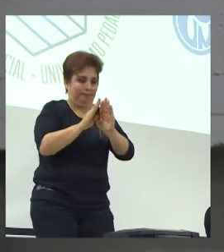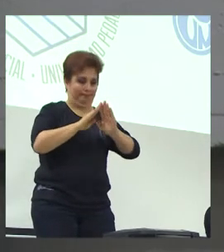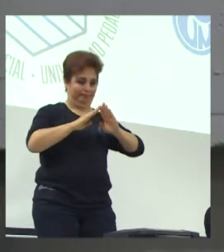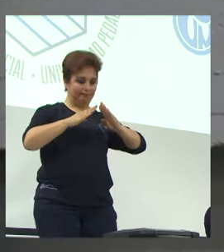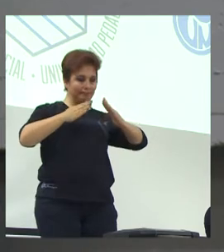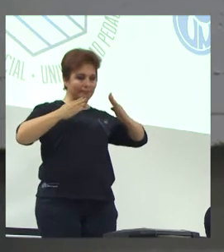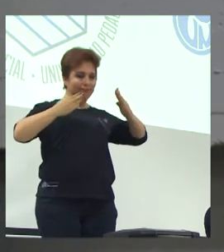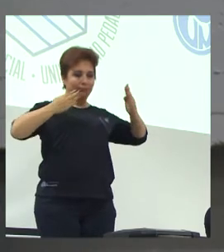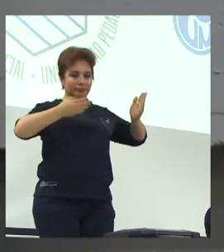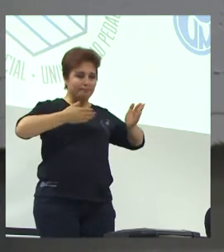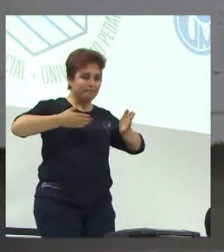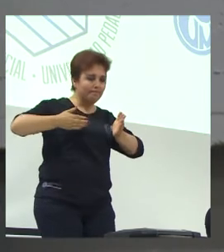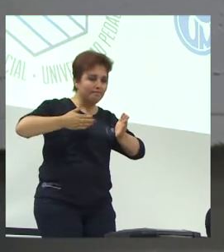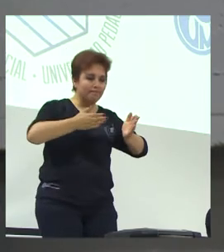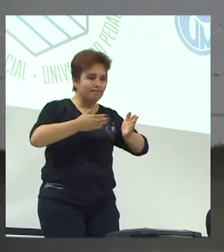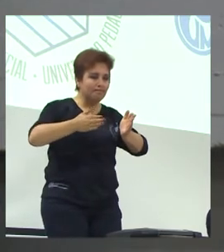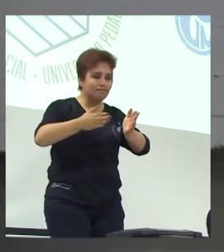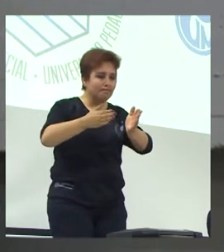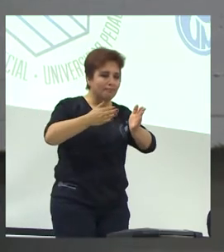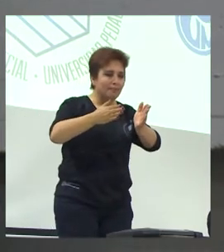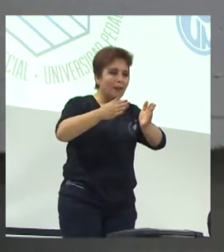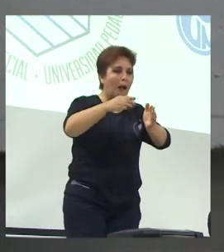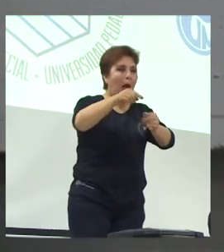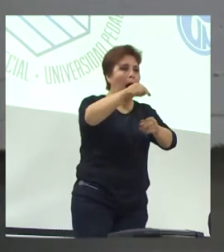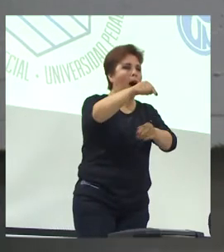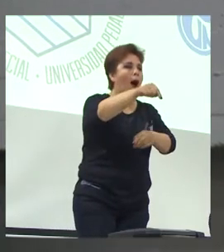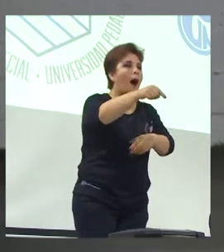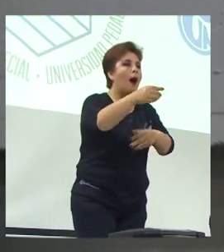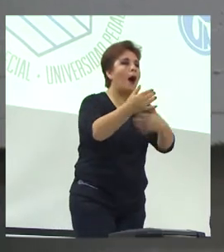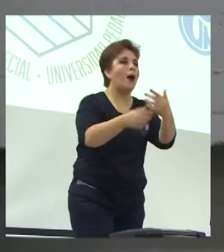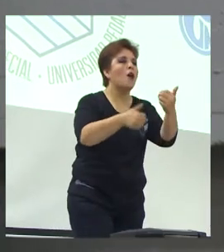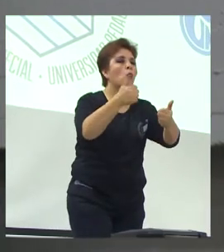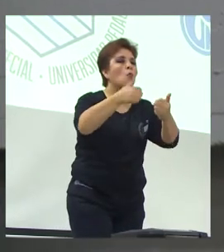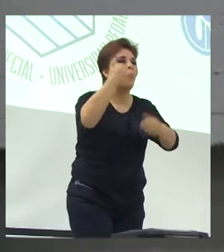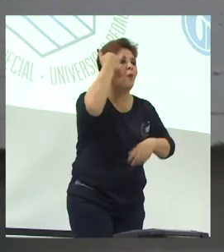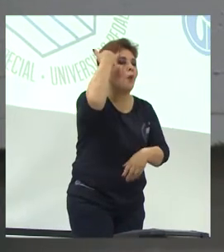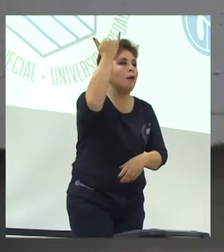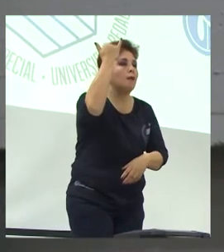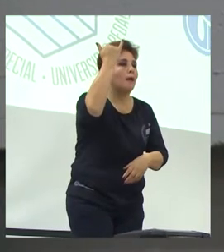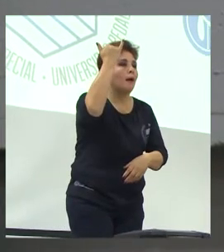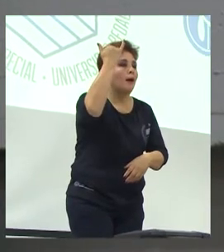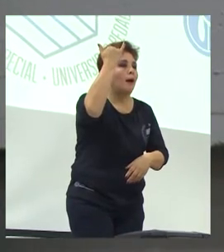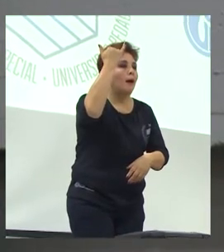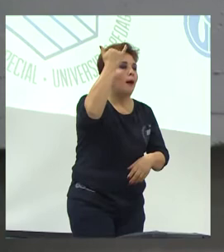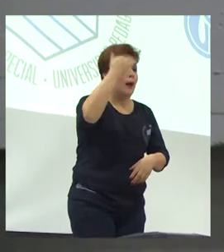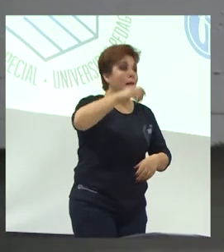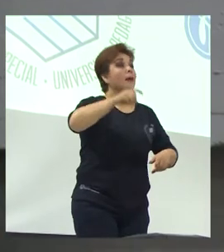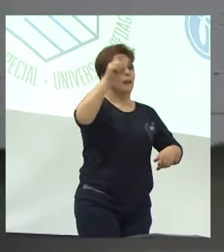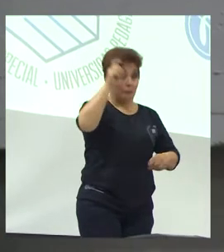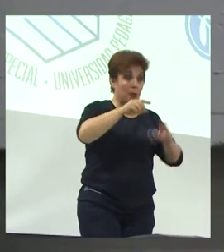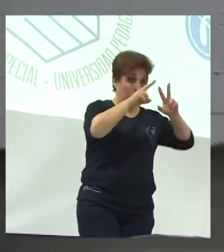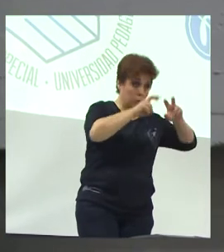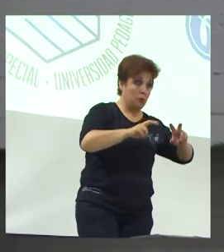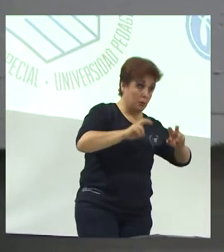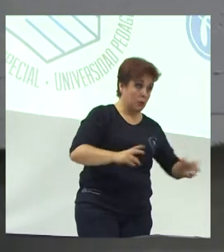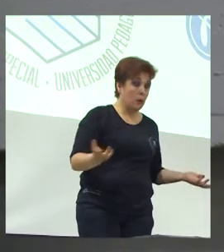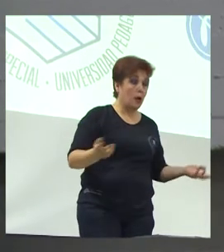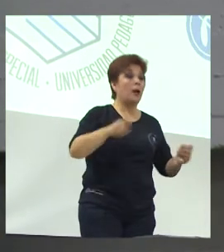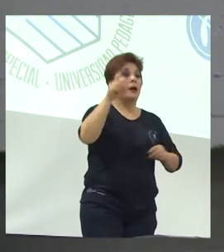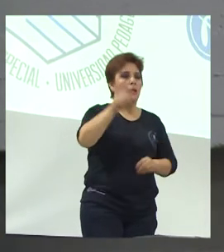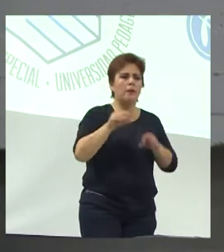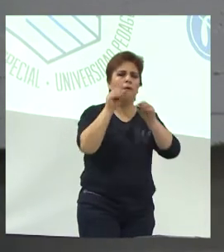camino en el que se posicionó la idea de desarrollar otros saberes y de formar profesionales